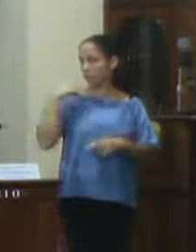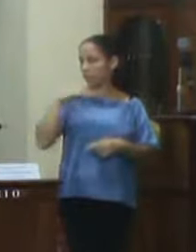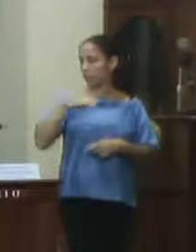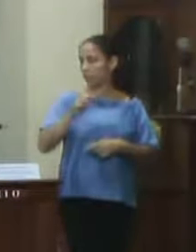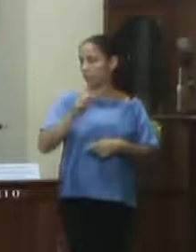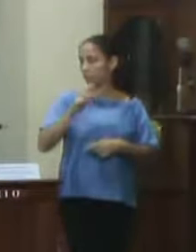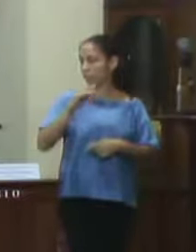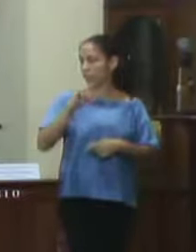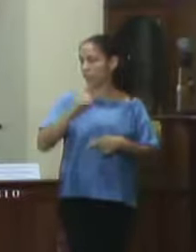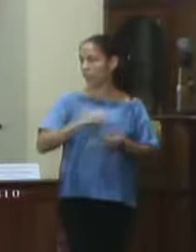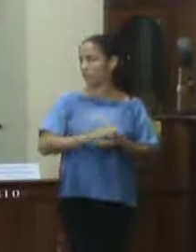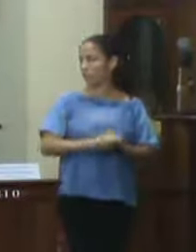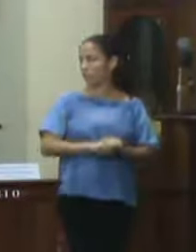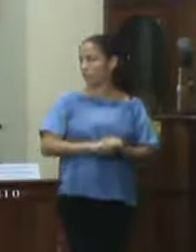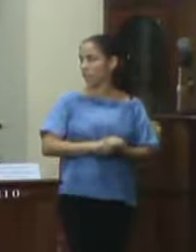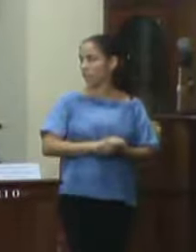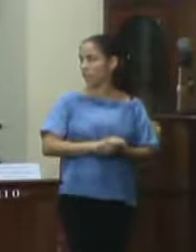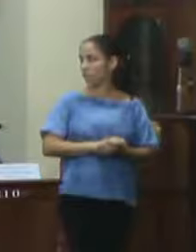Oliveira.